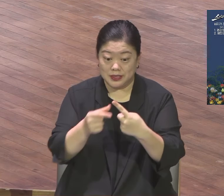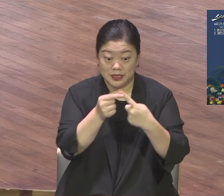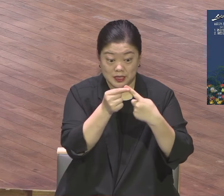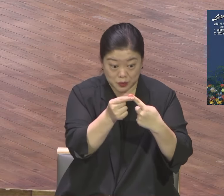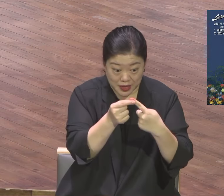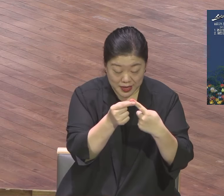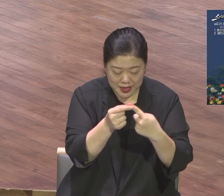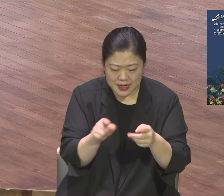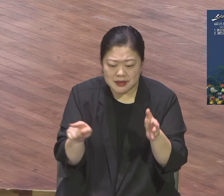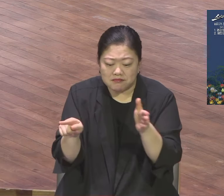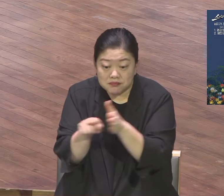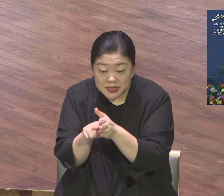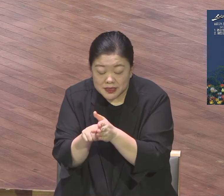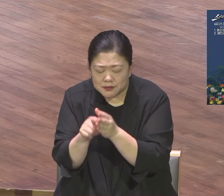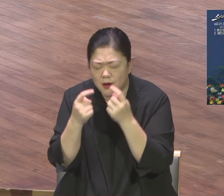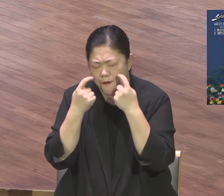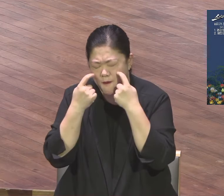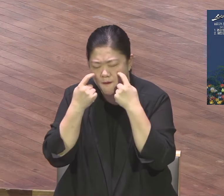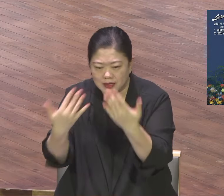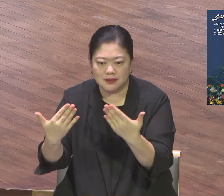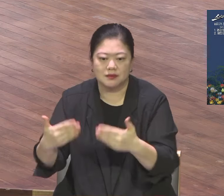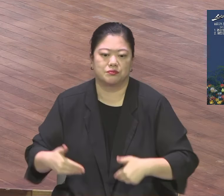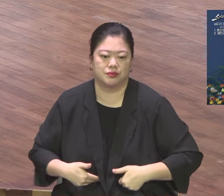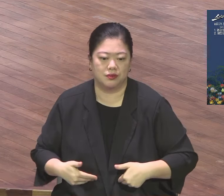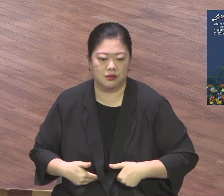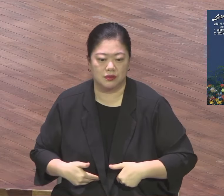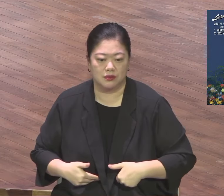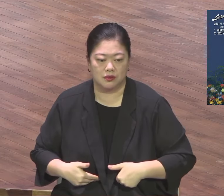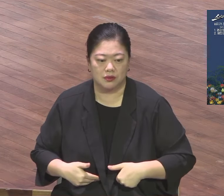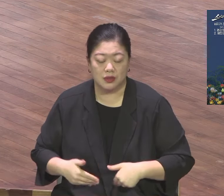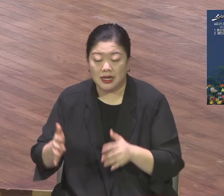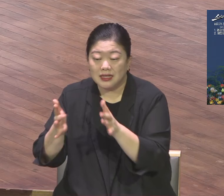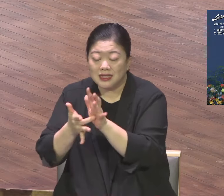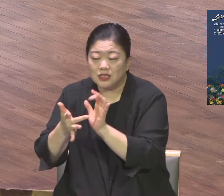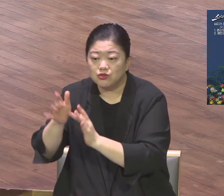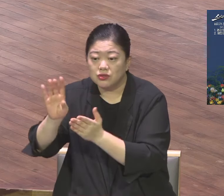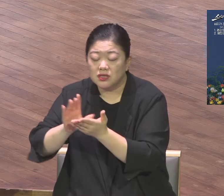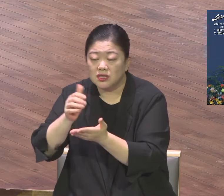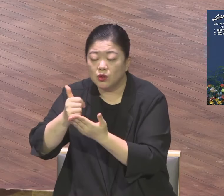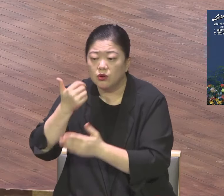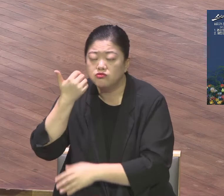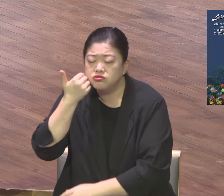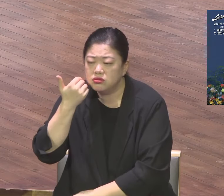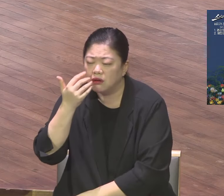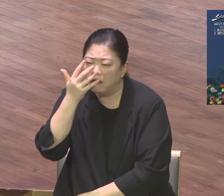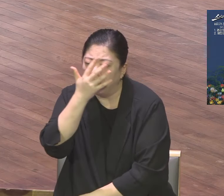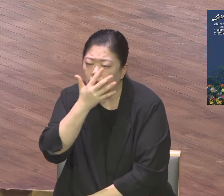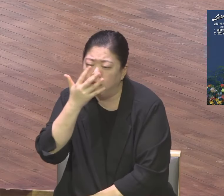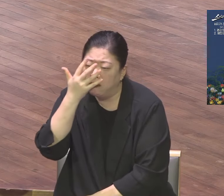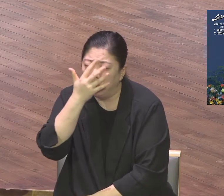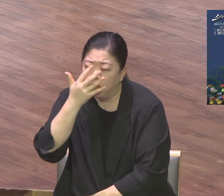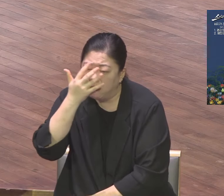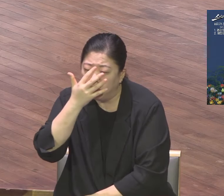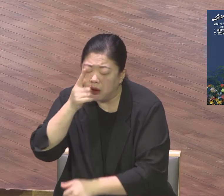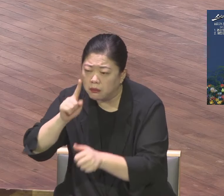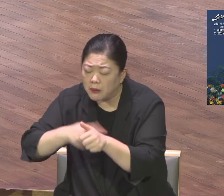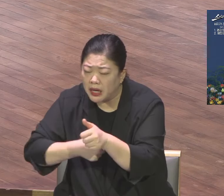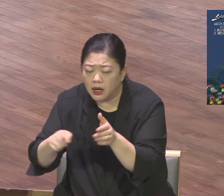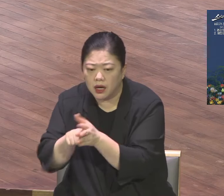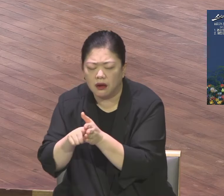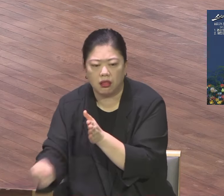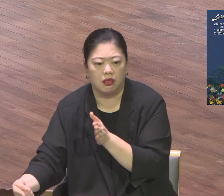믿음의 확실성입니다. 예수 그리스도에 대해서 흔들리지 않는, 예수가 그리스도라는